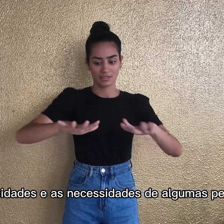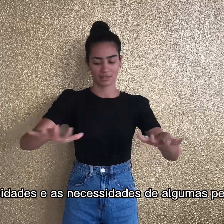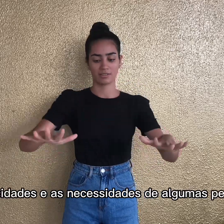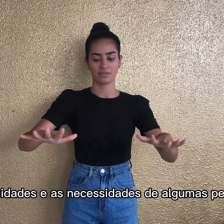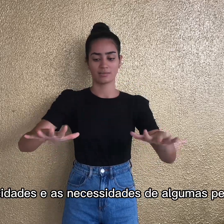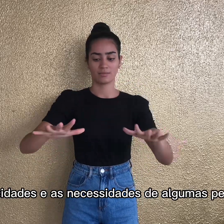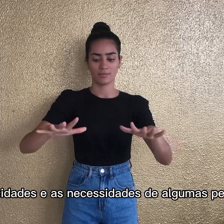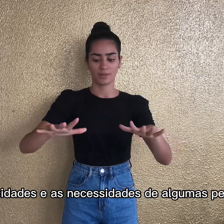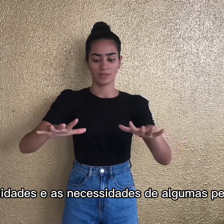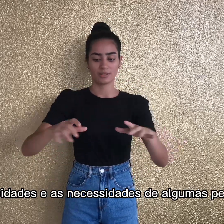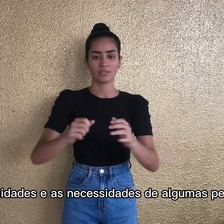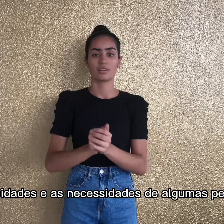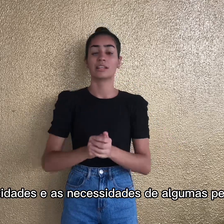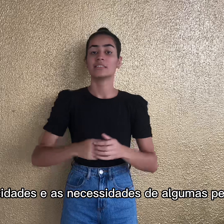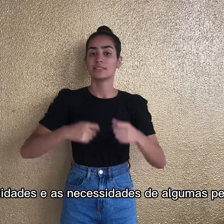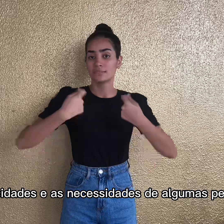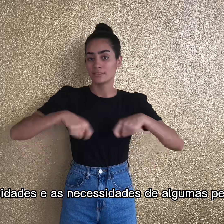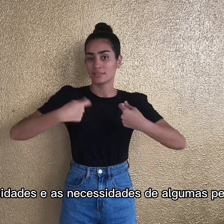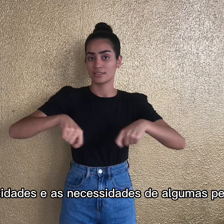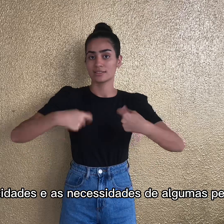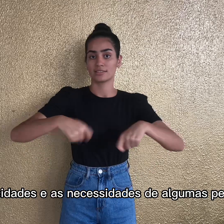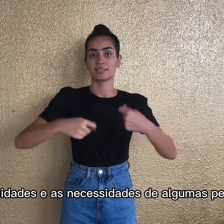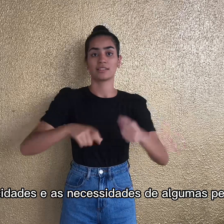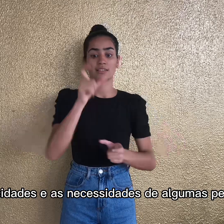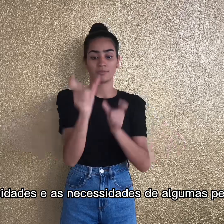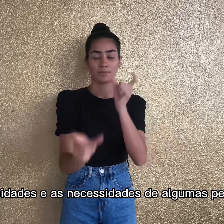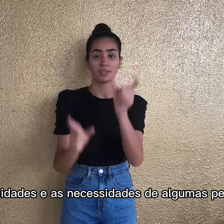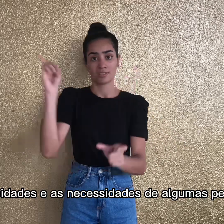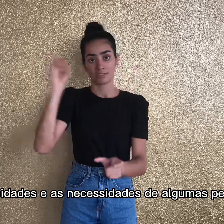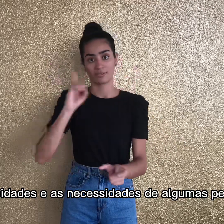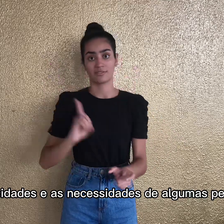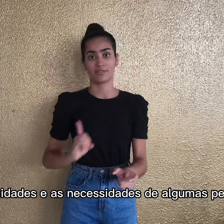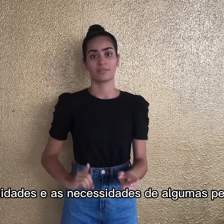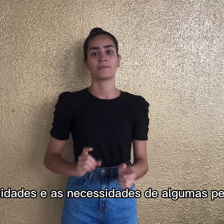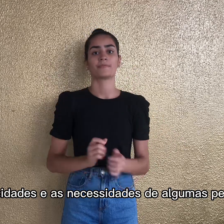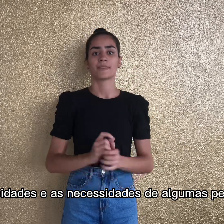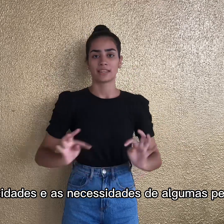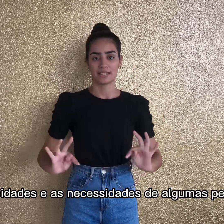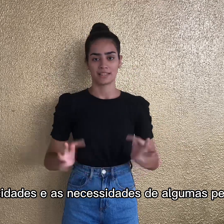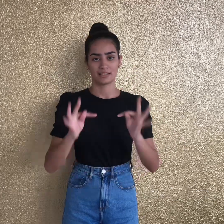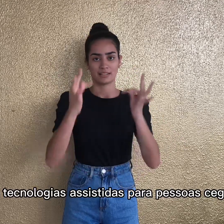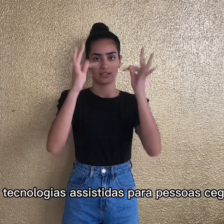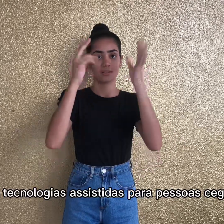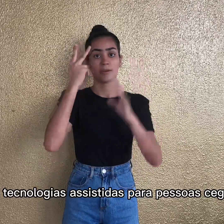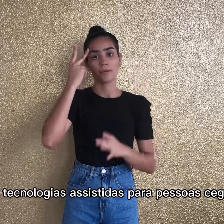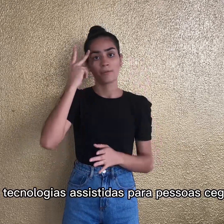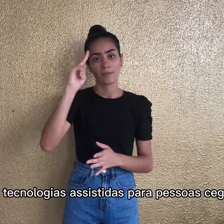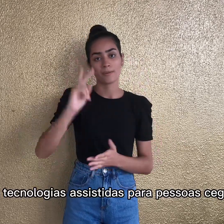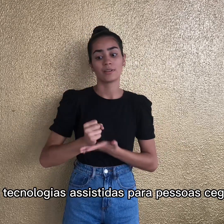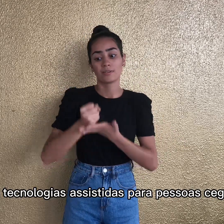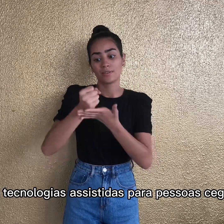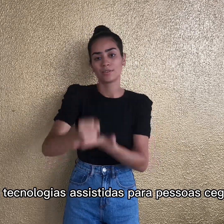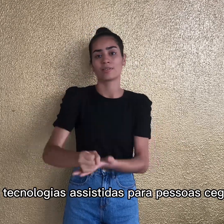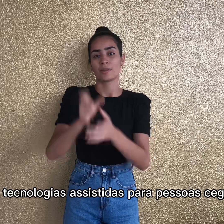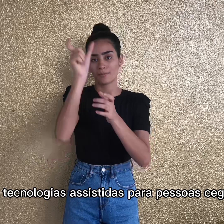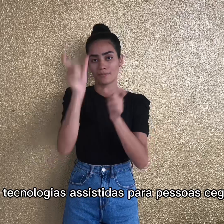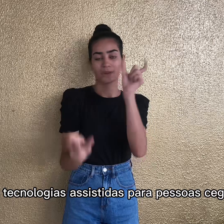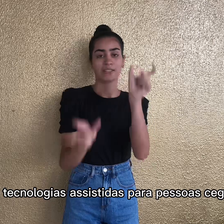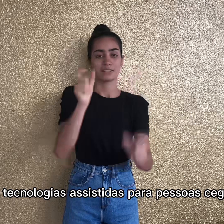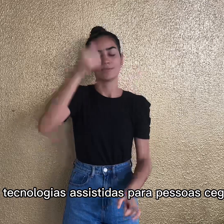as capacidades e as necessidades de algumas pessoas. As tecnologias assistivas para pessoas